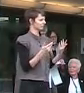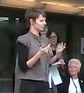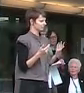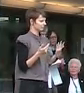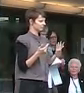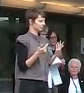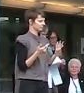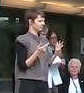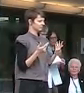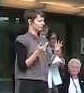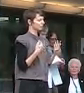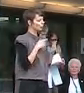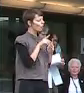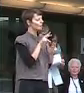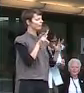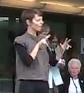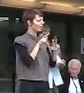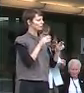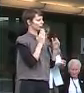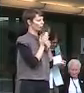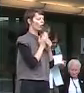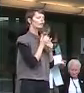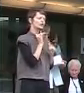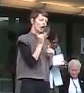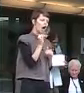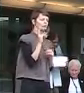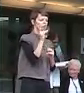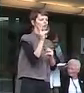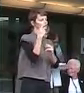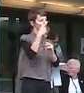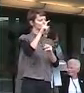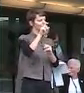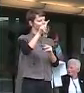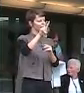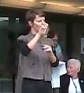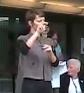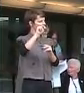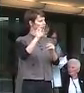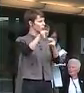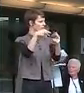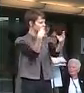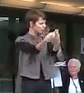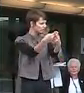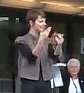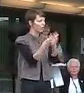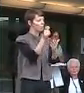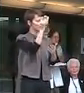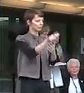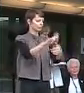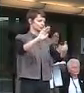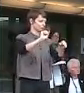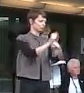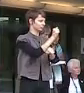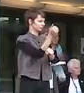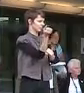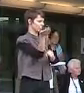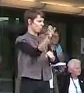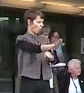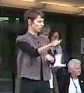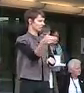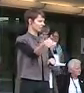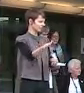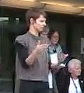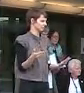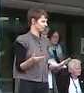Verwaltungstätigkeiten, welche in ihrer Summe dann Mord und verheerende medizinische Eingriffe zur Folge hatten.